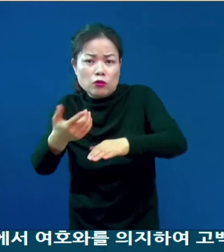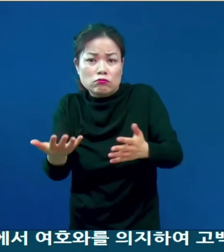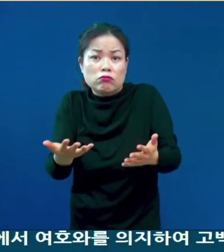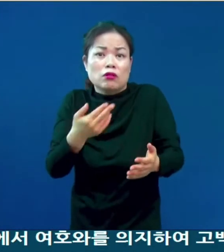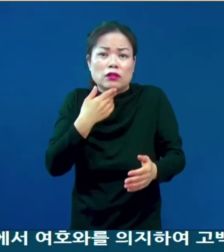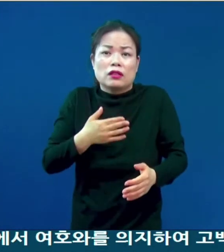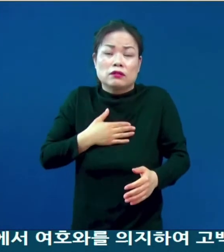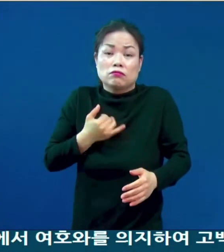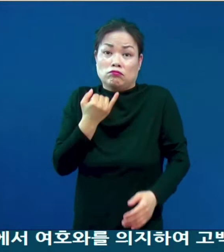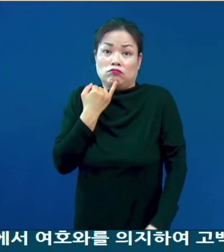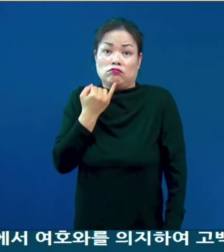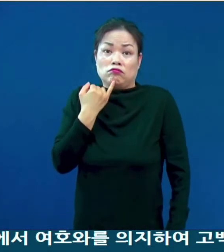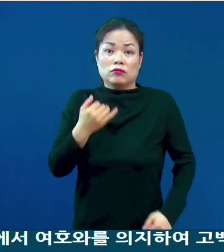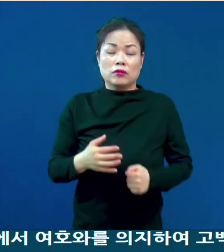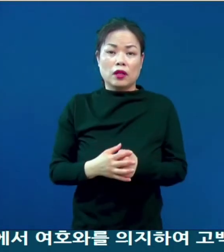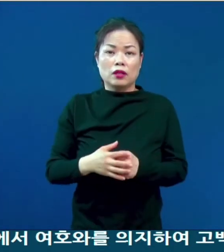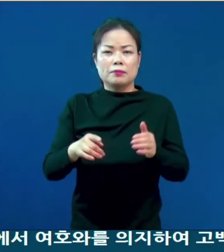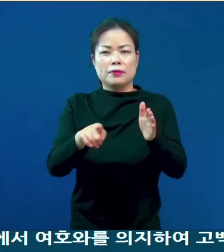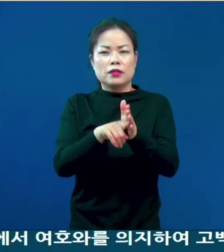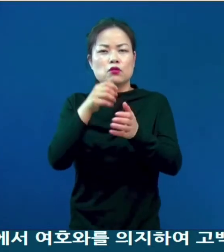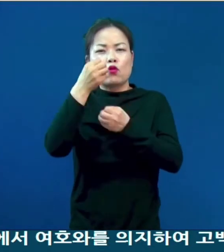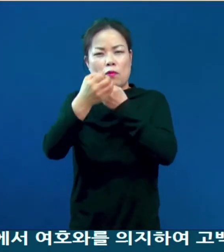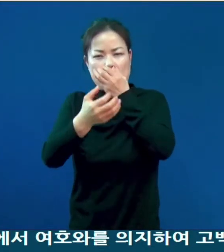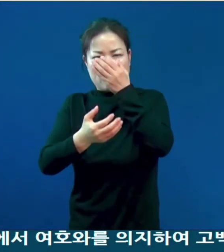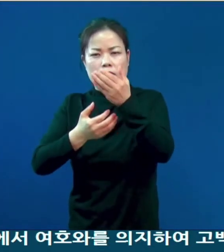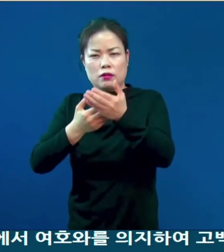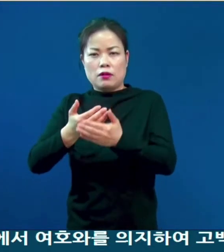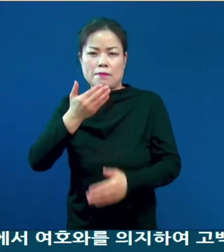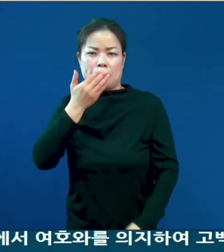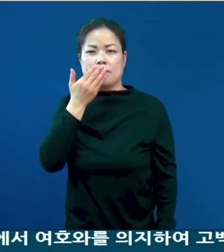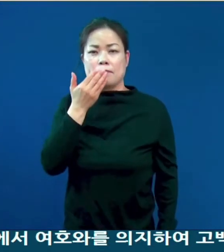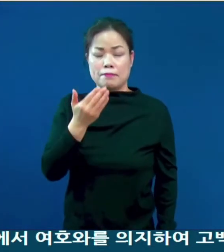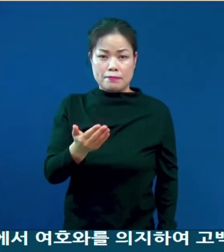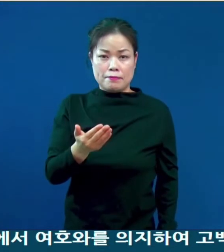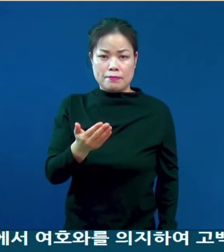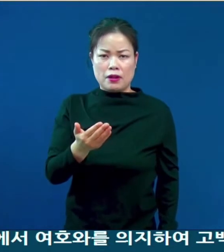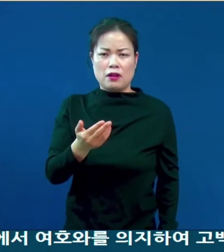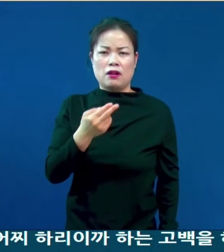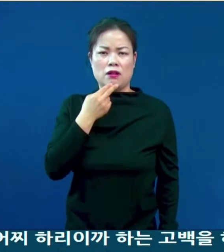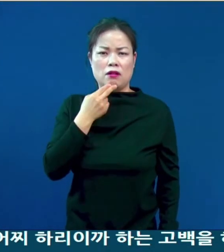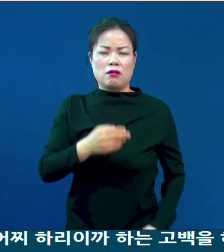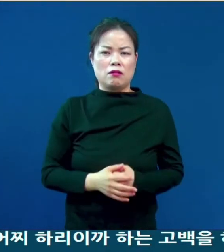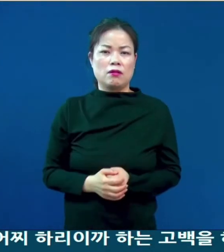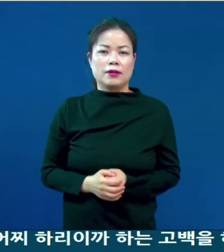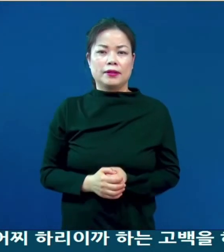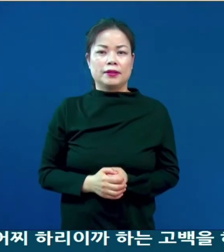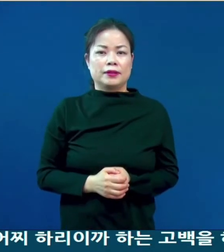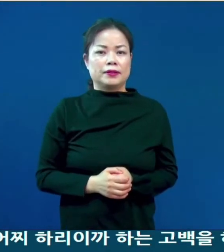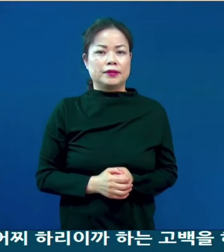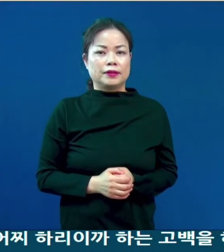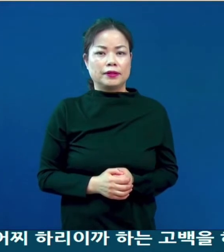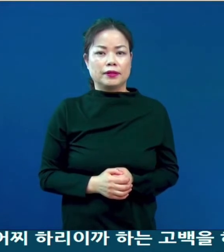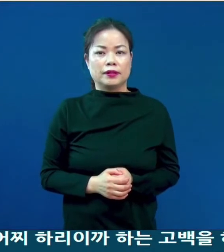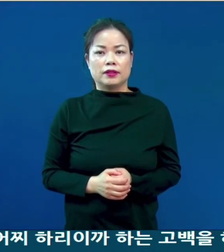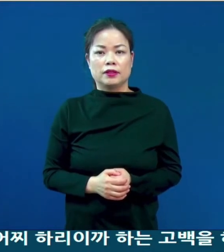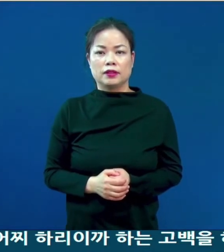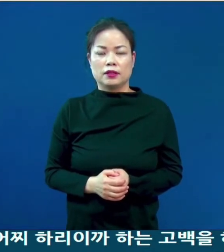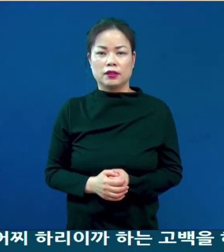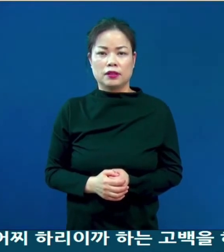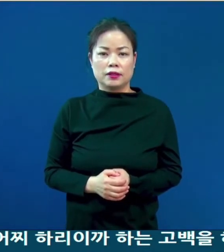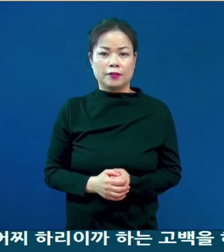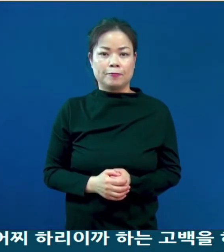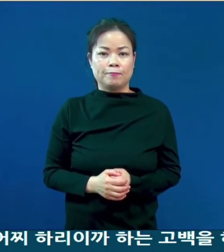때문에 나는 괜찮다, 이런 믿음의 고백은 쉽게 할 수 없을 것입니다. 다시 시편